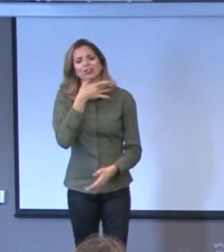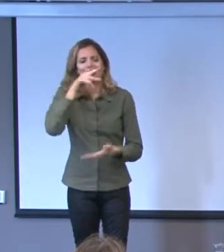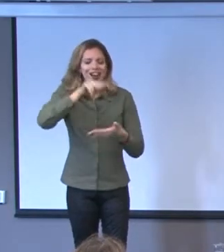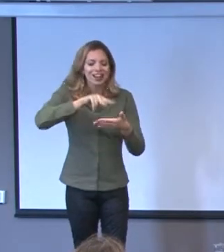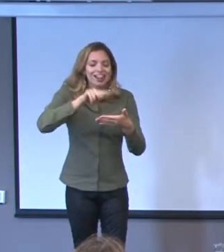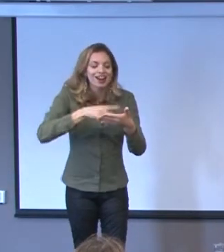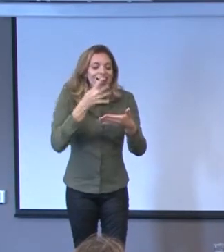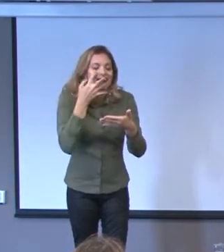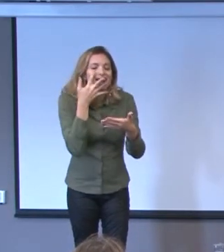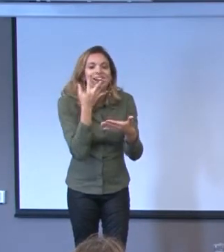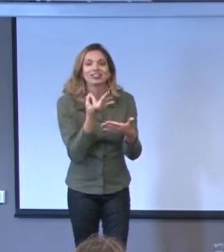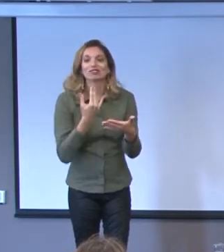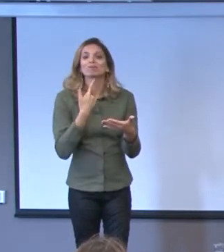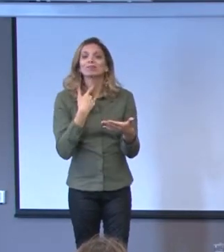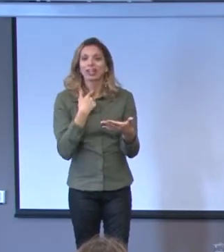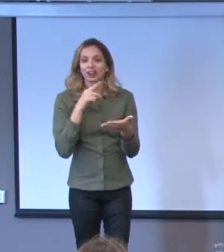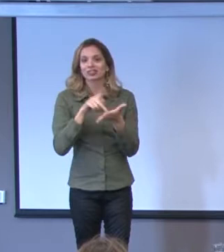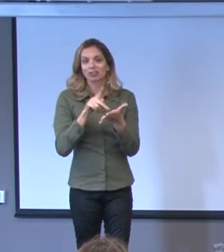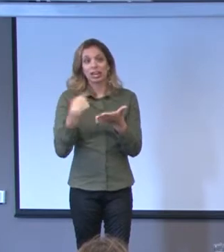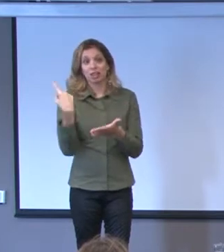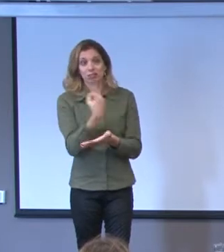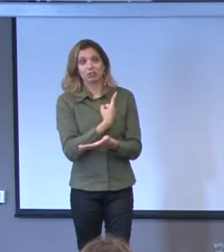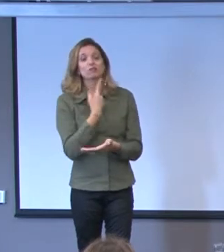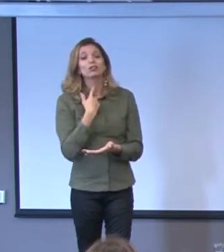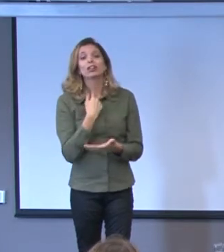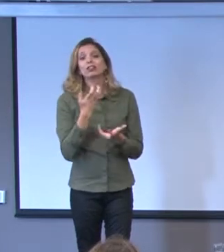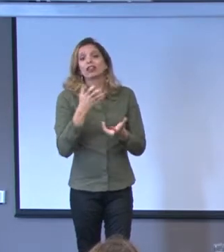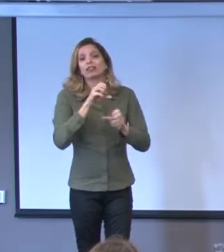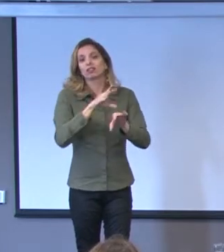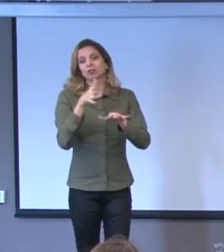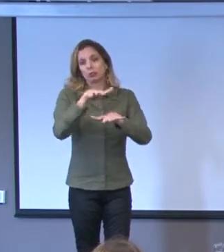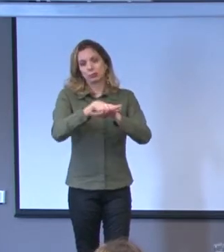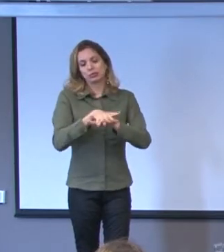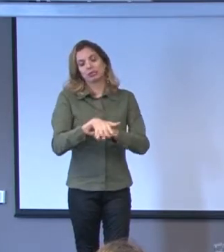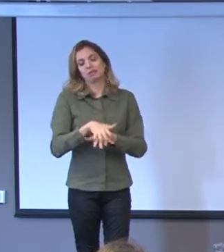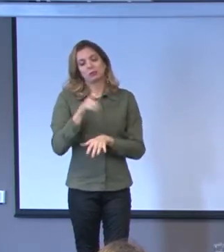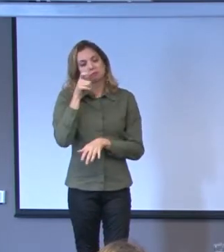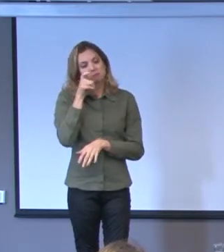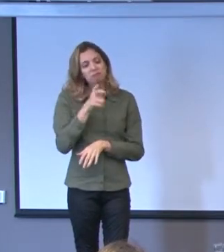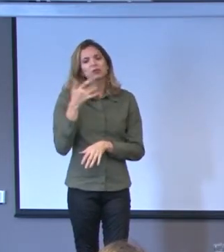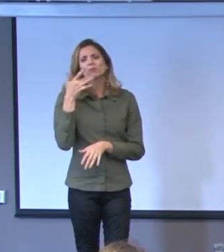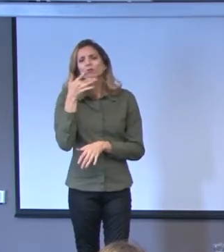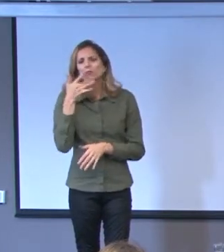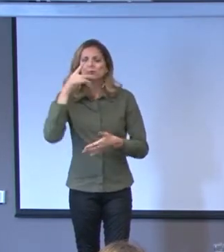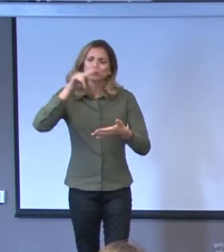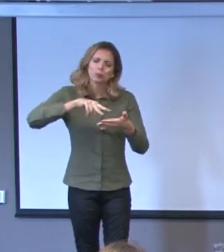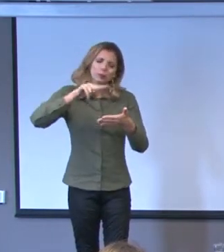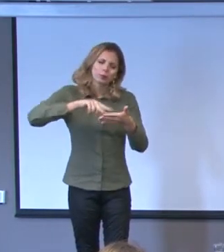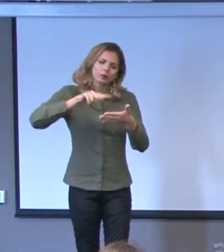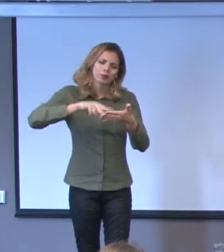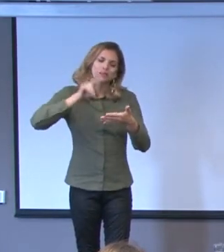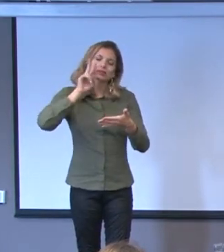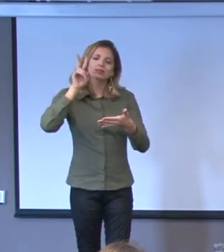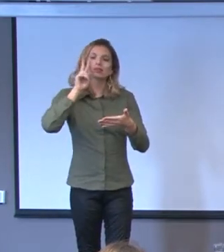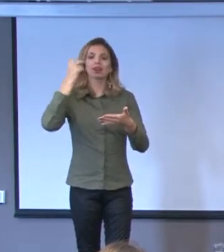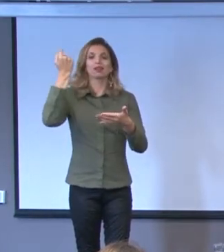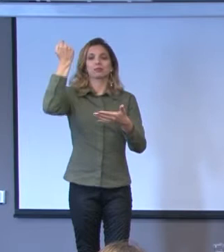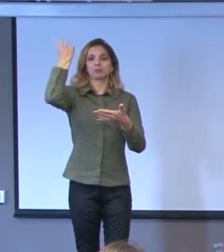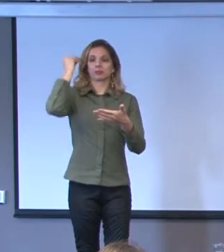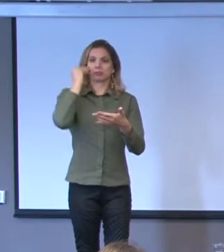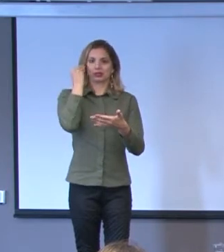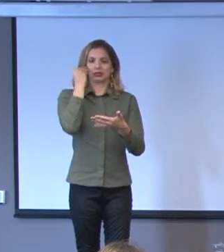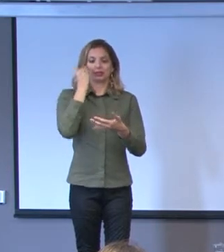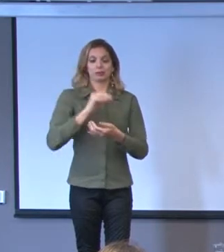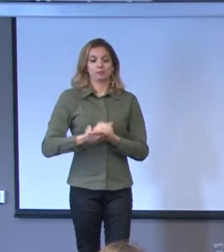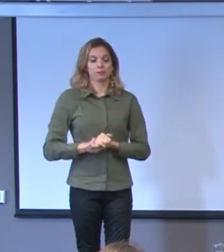que a gente tem interesse em educação inclusiva. E enfim, é gostoso de ler essas experiências do mundo. E uma